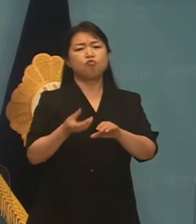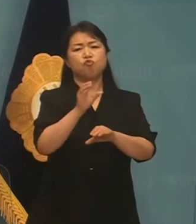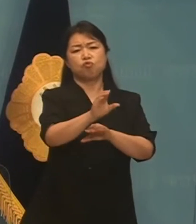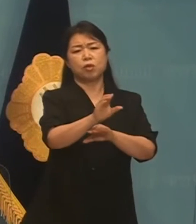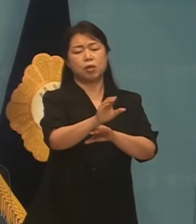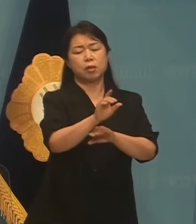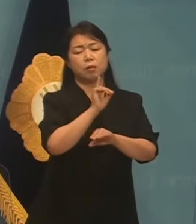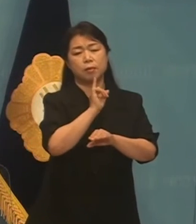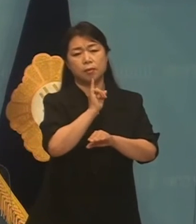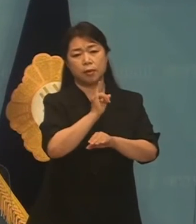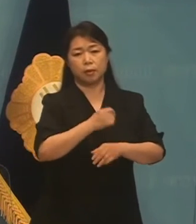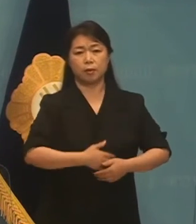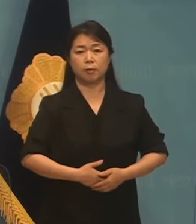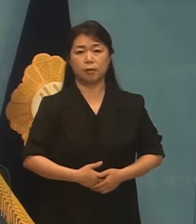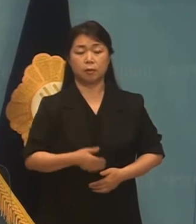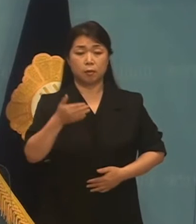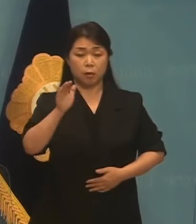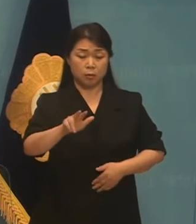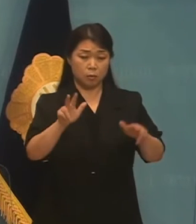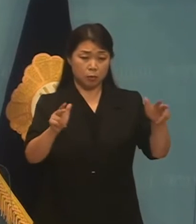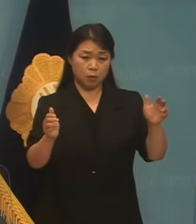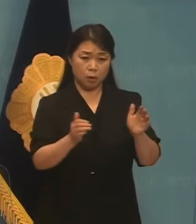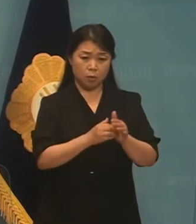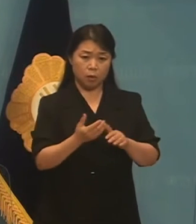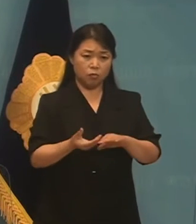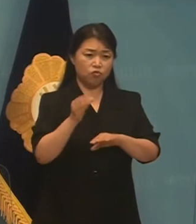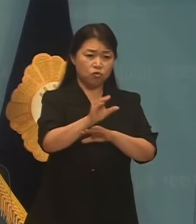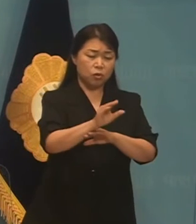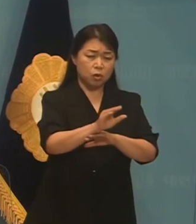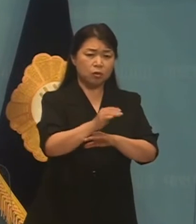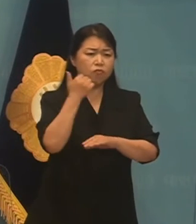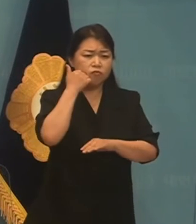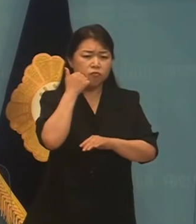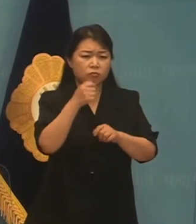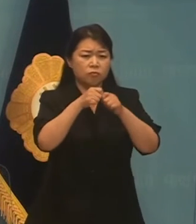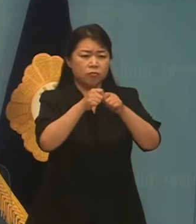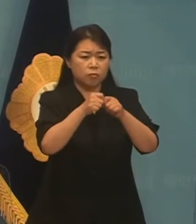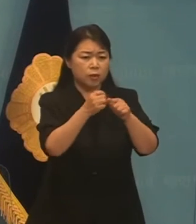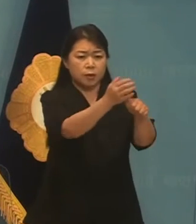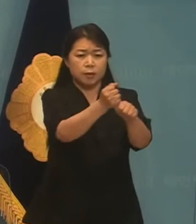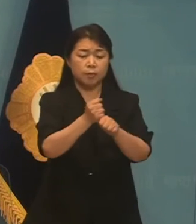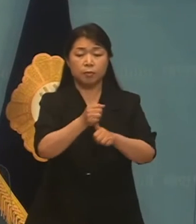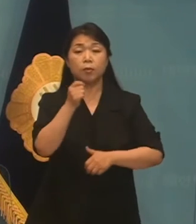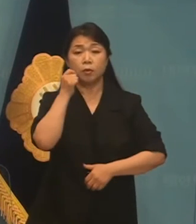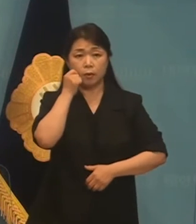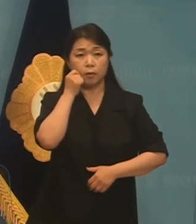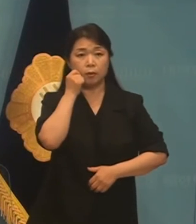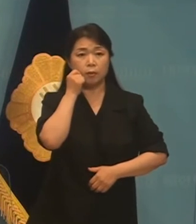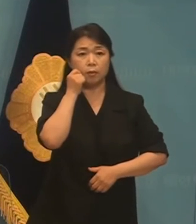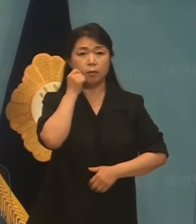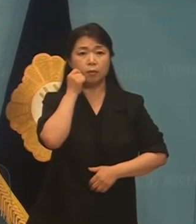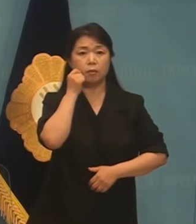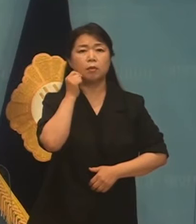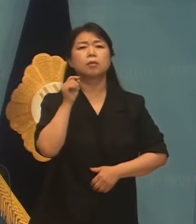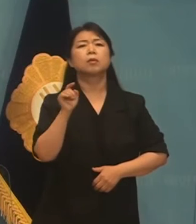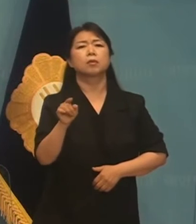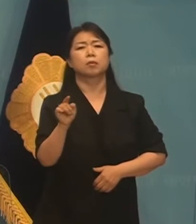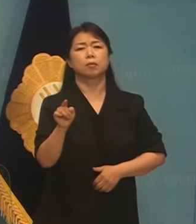투기라고 봤습니다. 그런데 지금까지 투기꾼 하나 제대로 잡아내지 못했습니다.